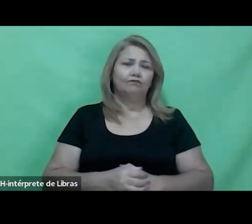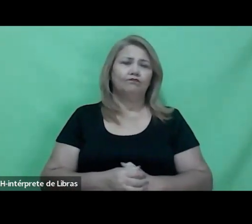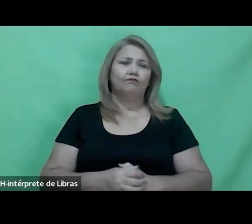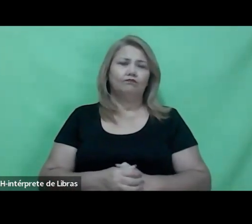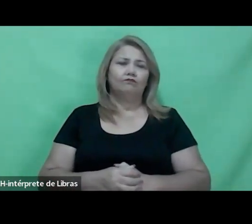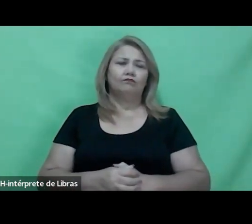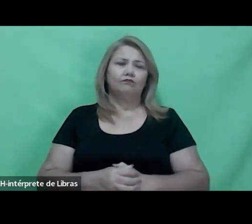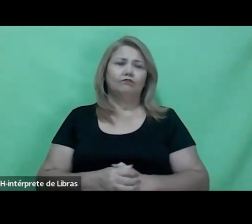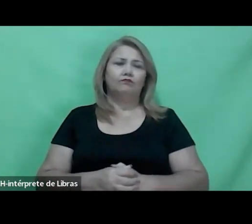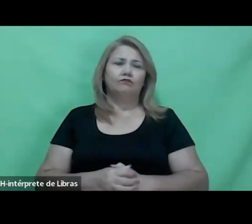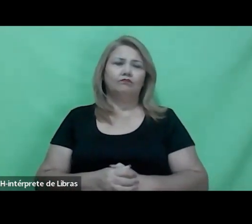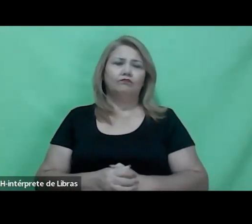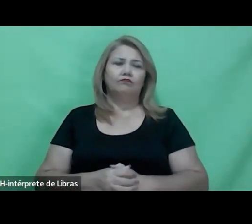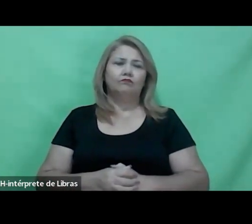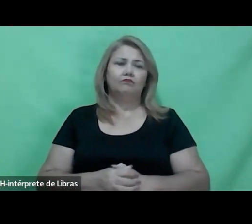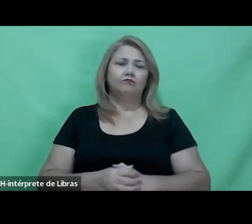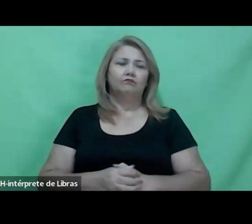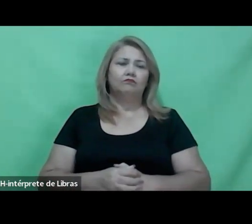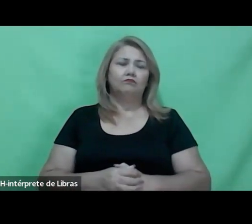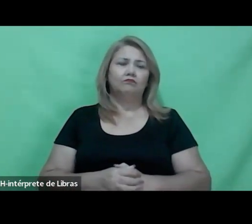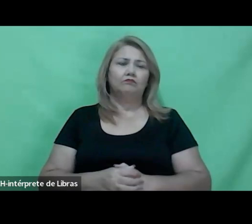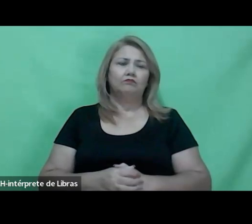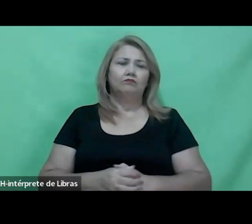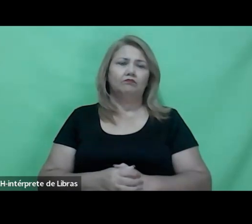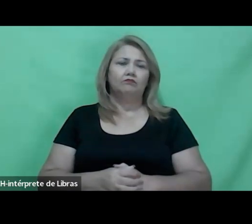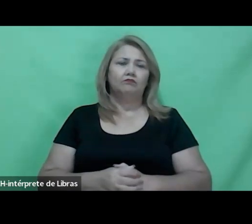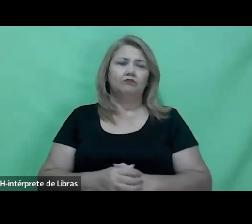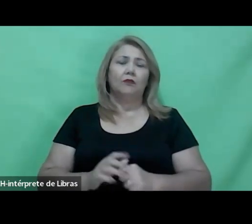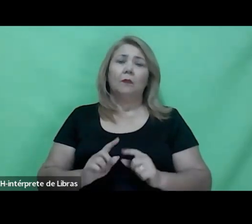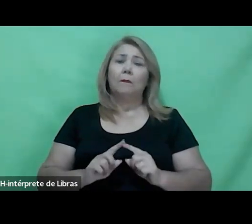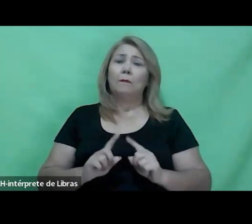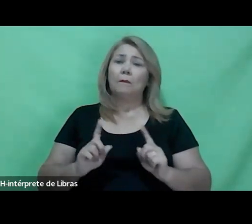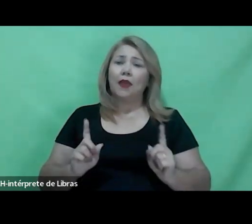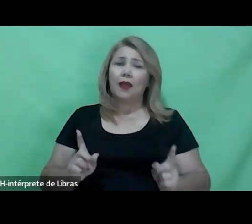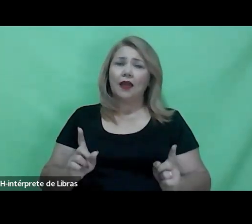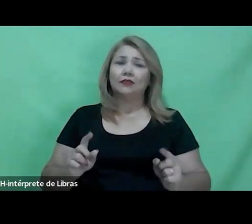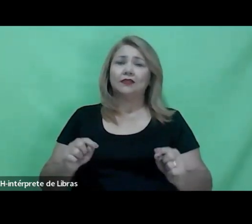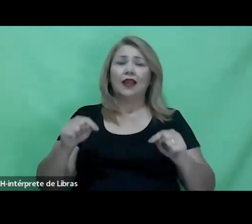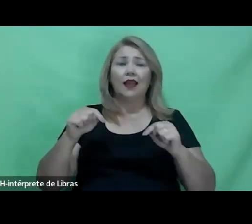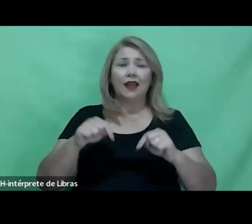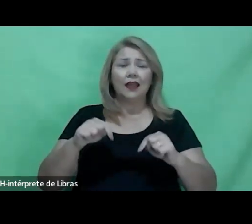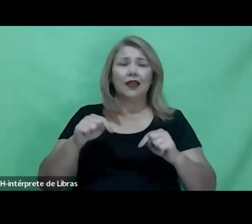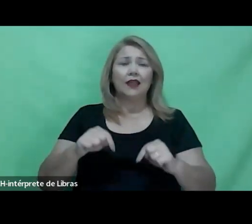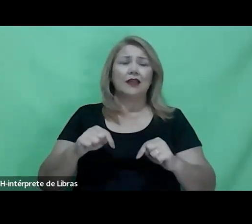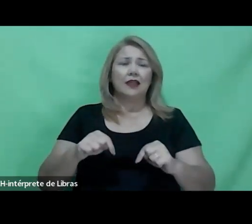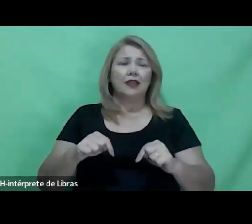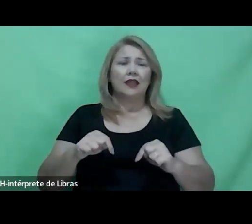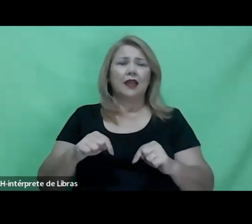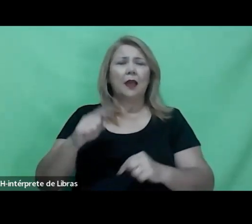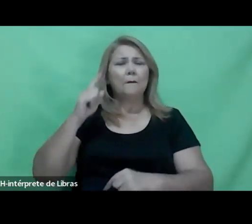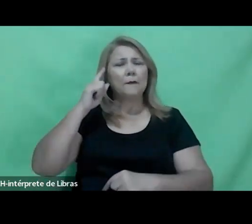imposible bueno es aquí donde los modelos juegan un papel fundamental